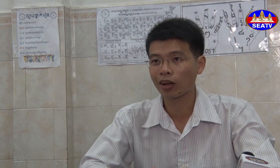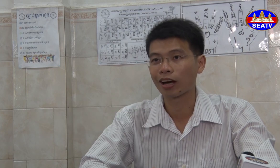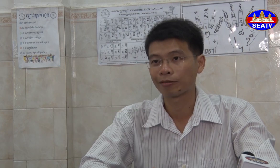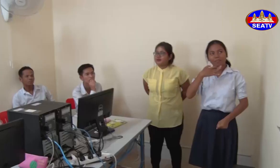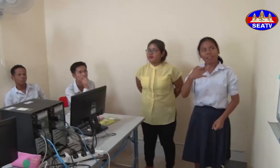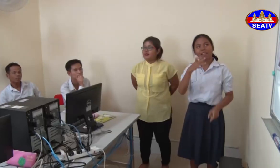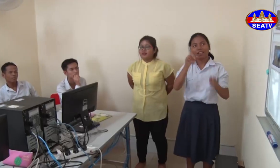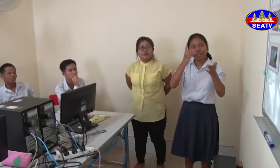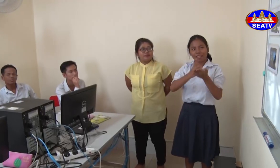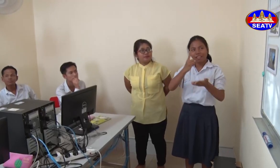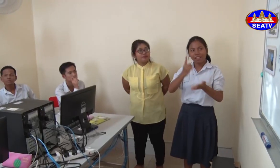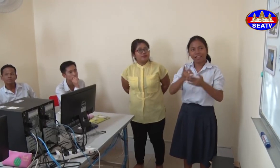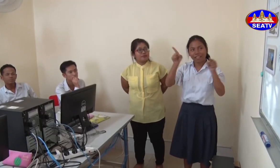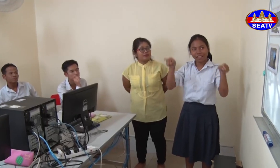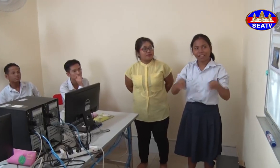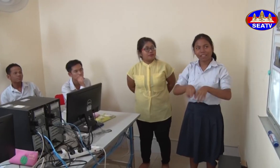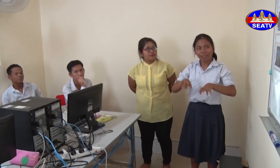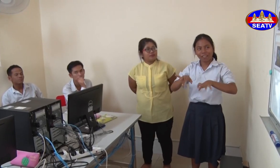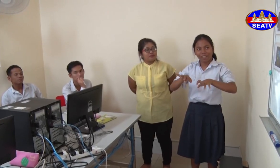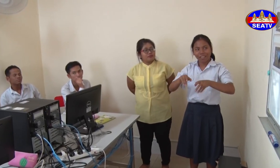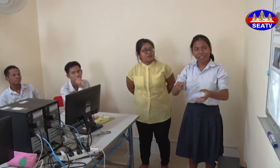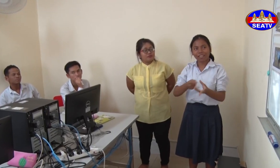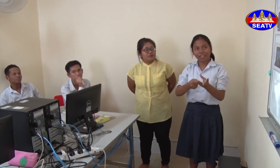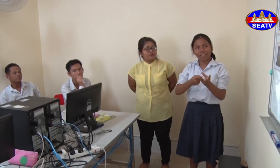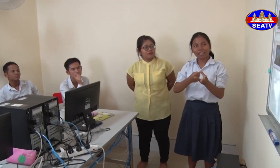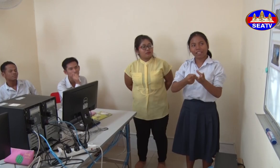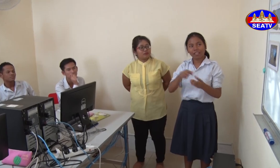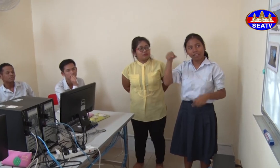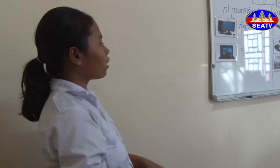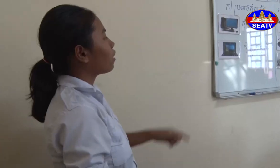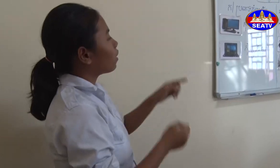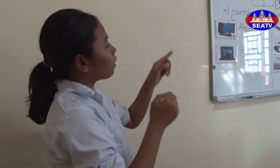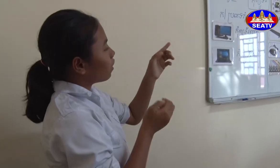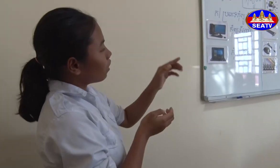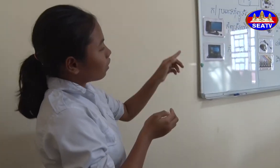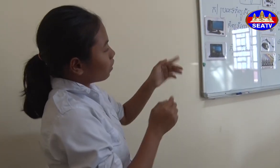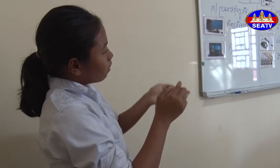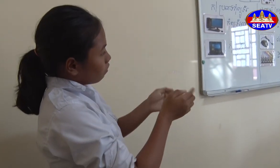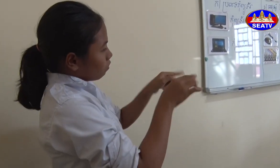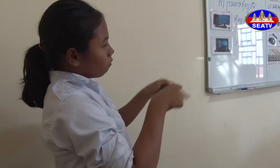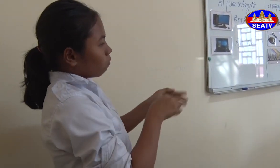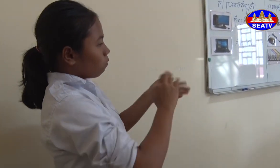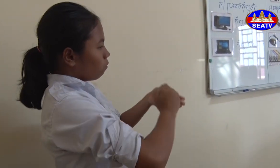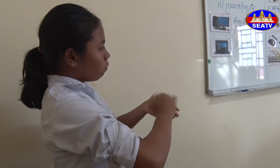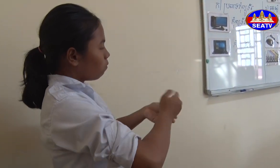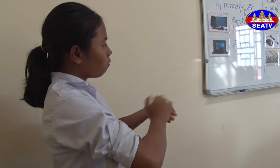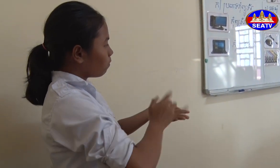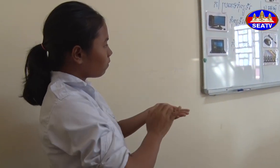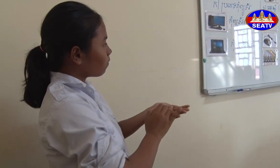ង ់យើងហើយណាមនុស្សថ្លង់ប្រមាណជា100នាក់នៅក្នុងមួយឆ្នាំដែលមានអាយុចាប់ពី16ឆ្នាំឡើងទៅទទួលបានឱកាសសិក្សានៅ